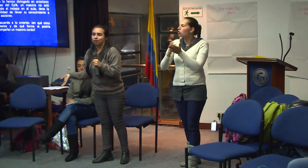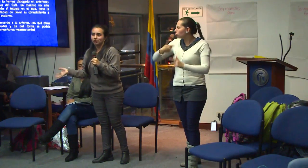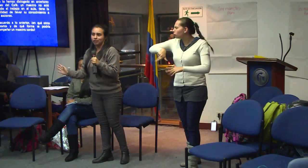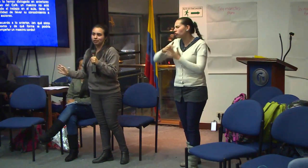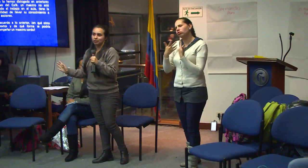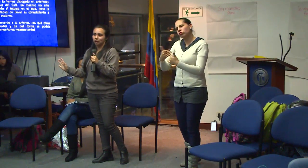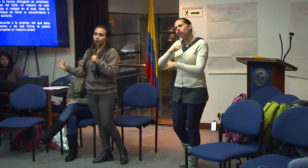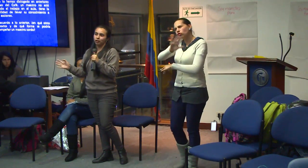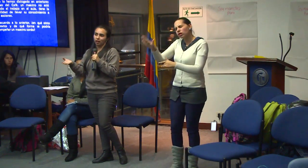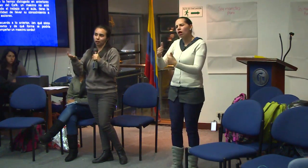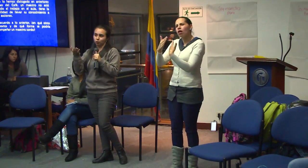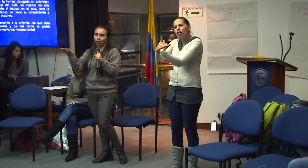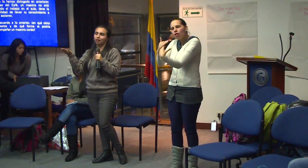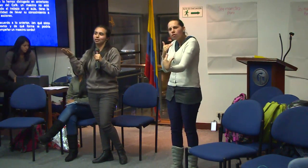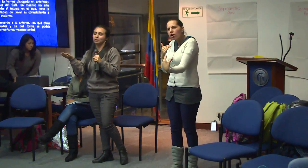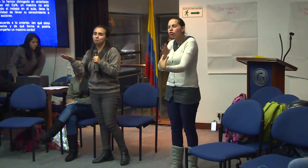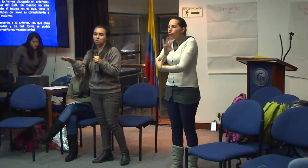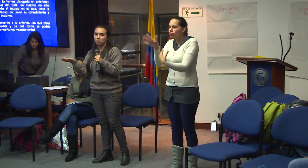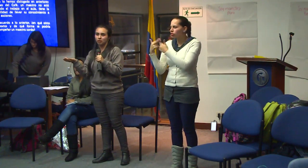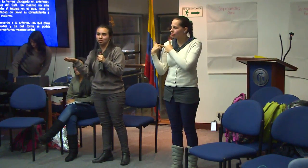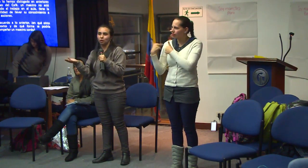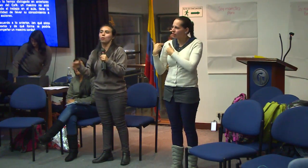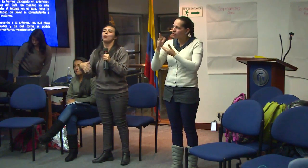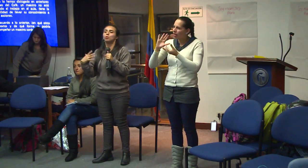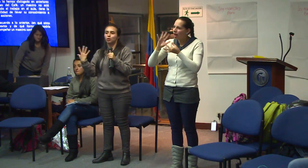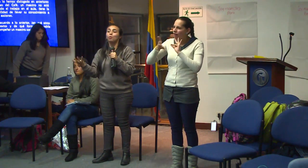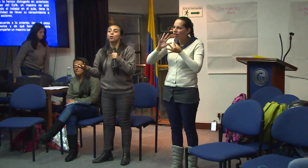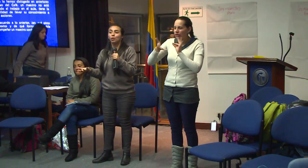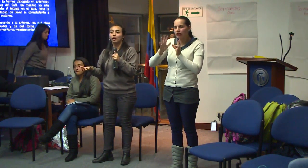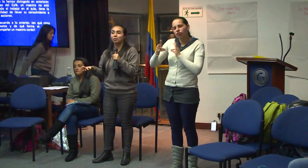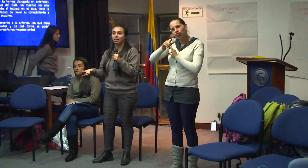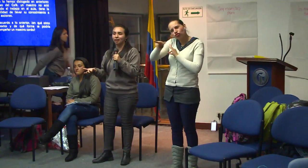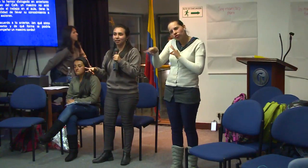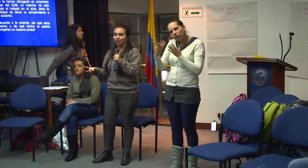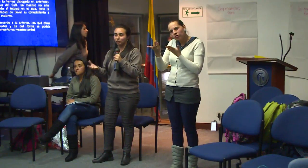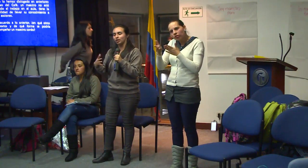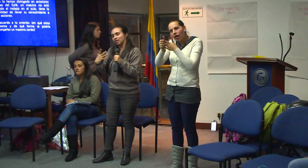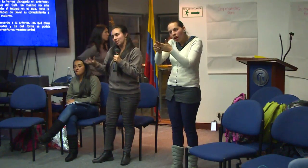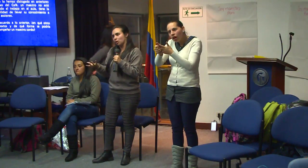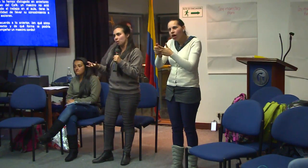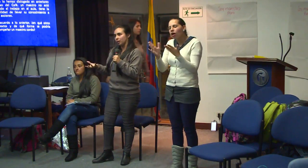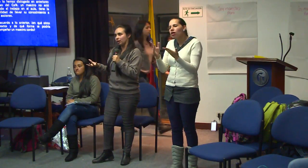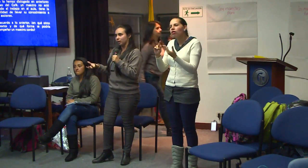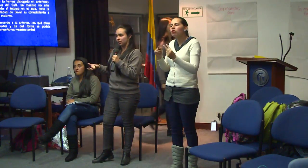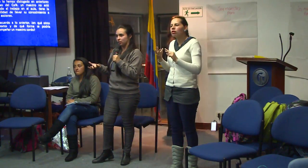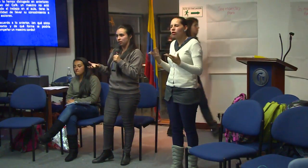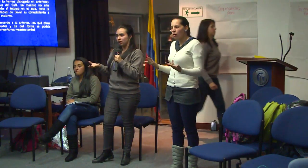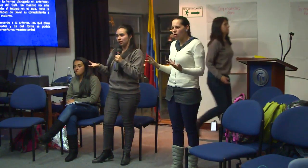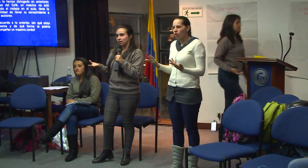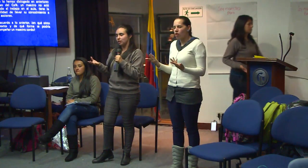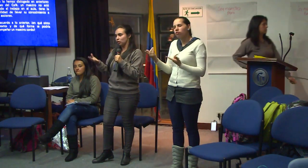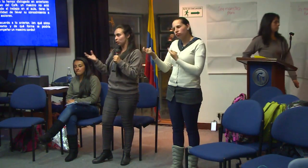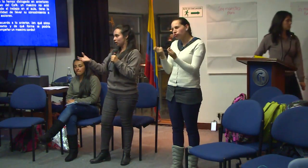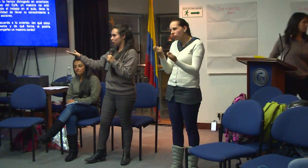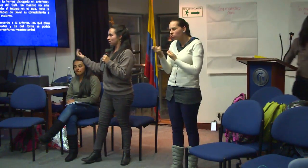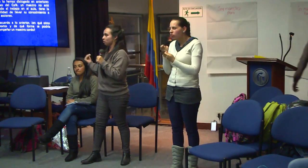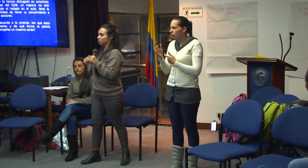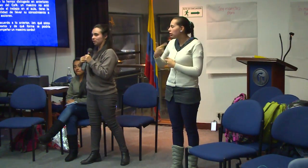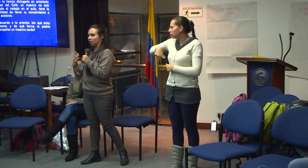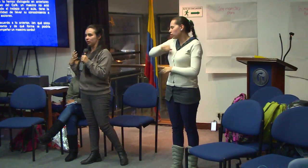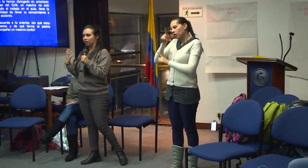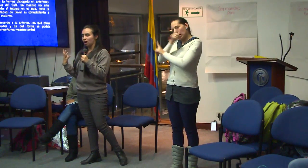un café en señas que lo dirijan ustedes. ¿Cómo lo van a manejar? Entonces esa es como mi reflexión. Si bien nosotras